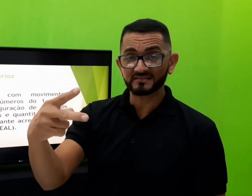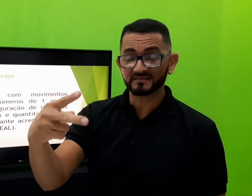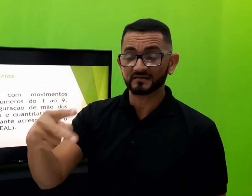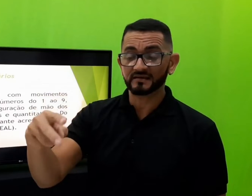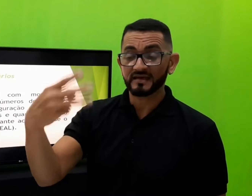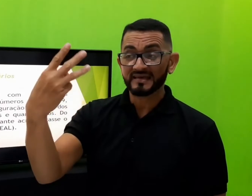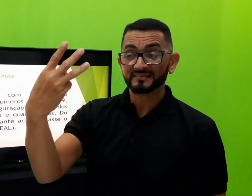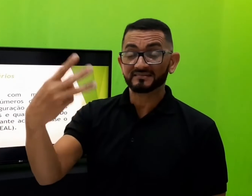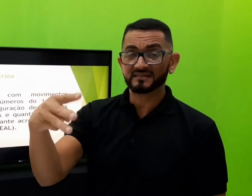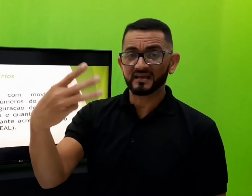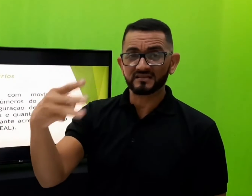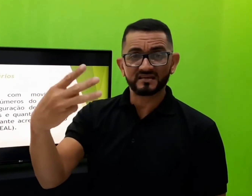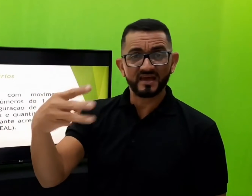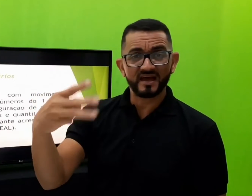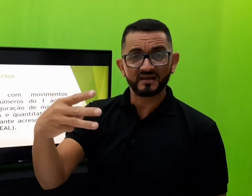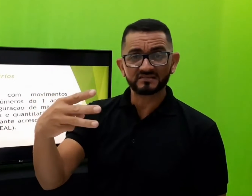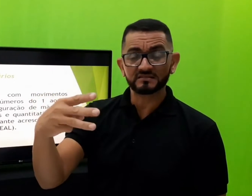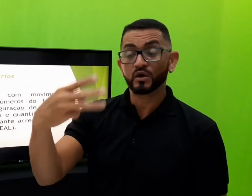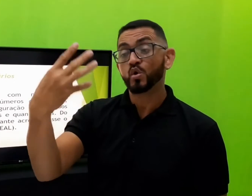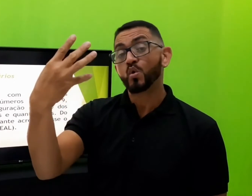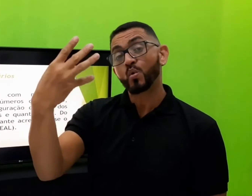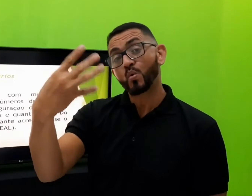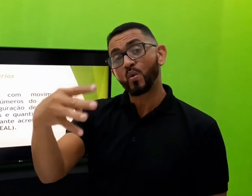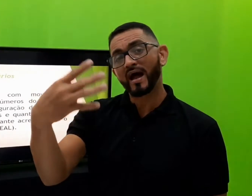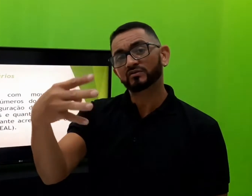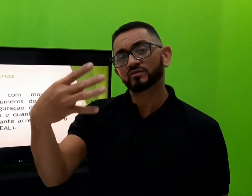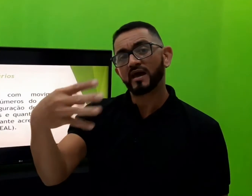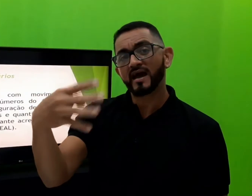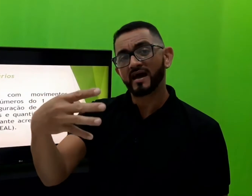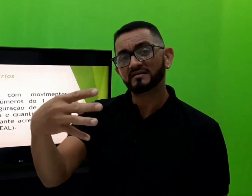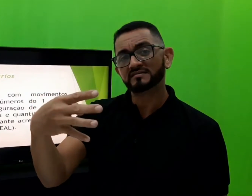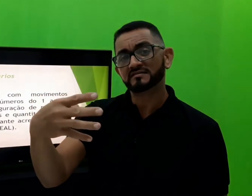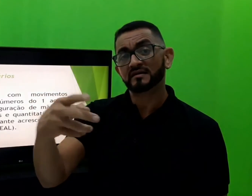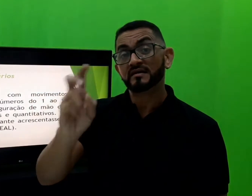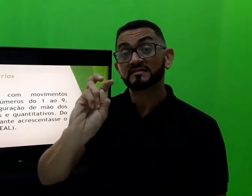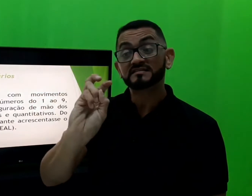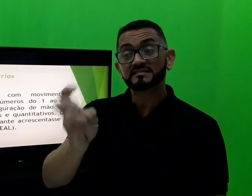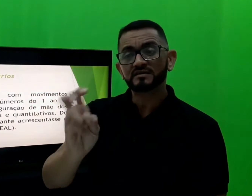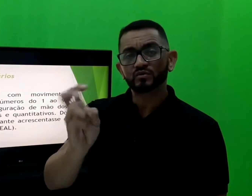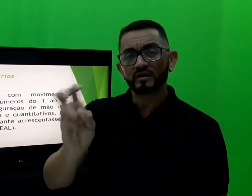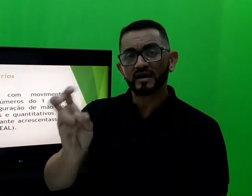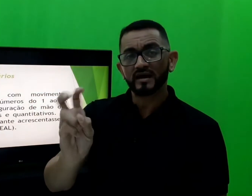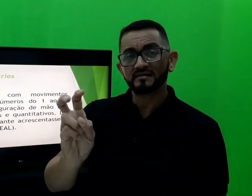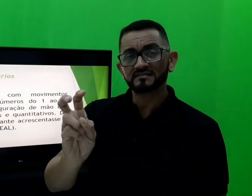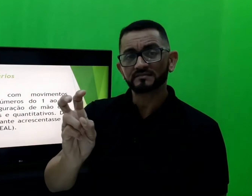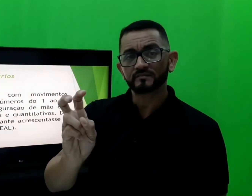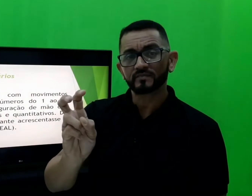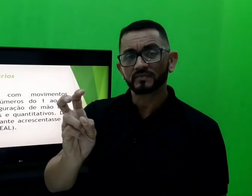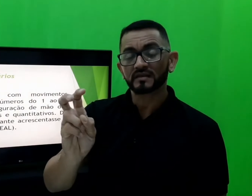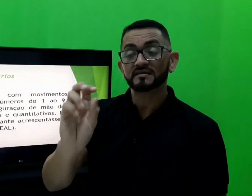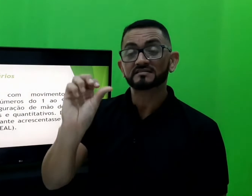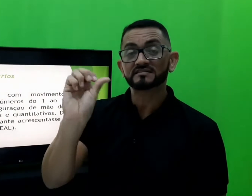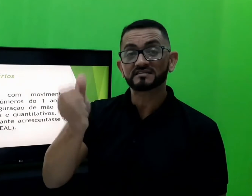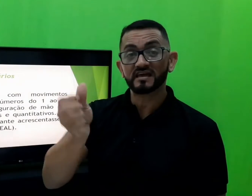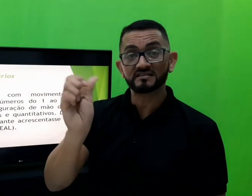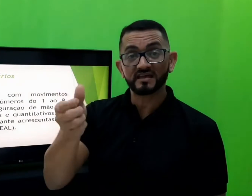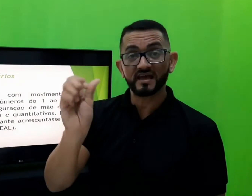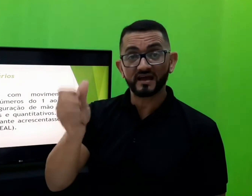reais, 3 reais, 4 reais, 5 reais, 6